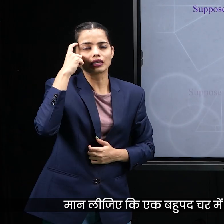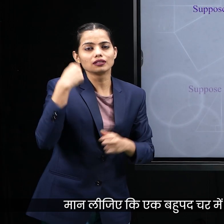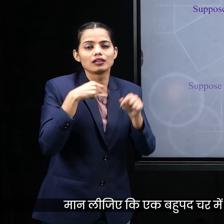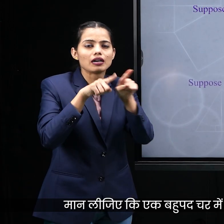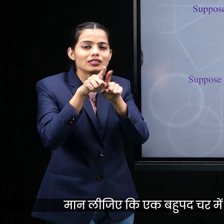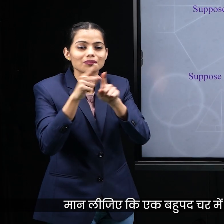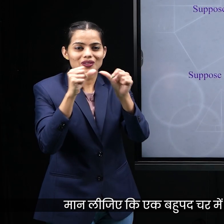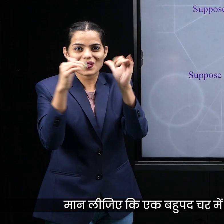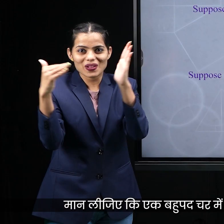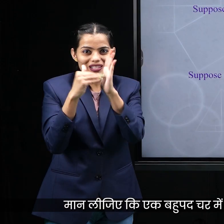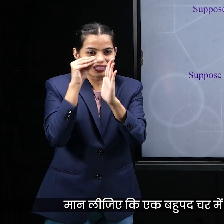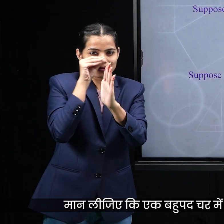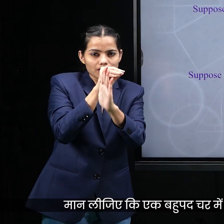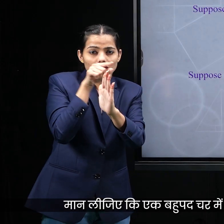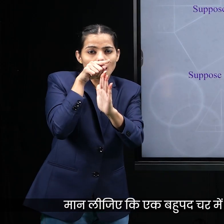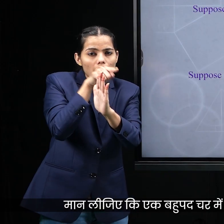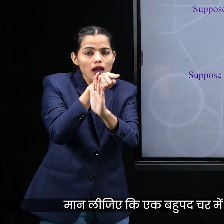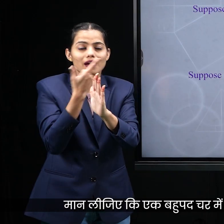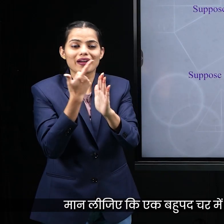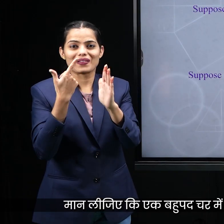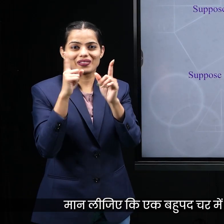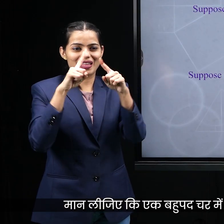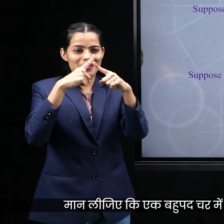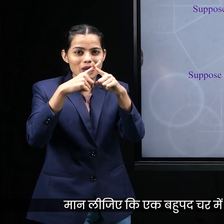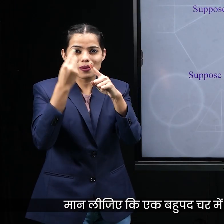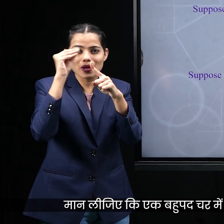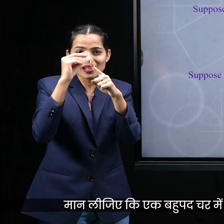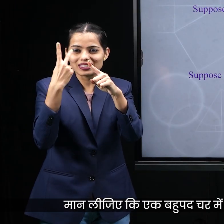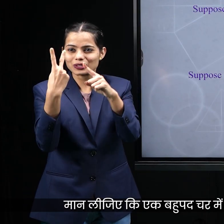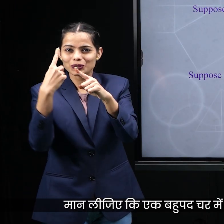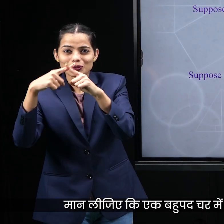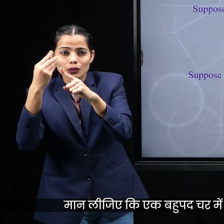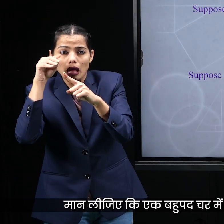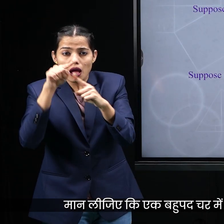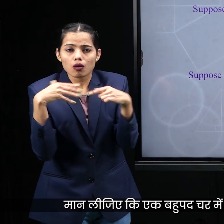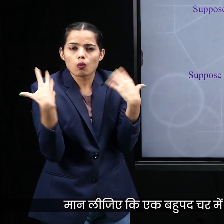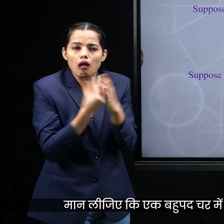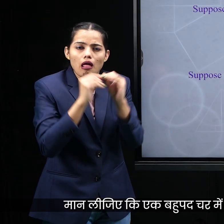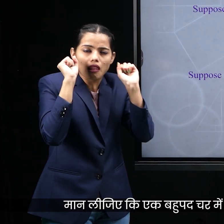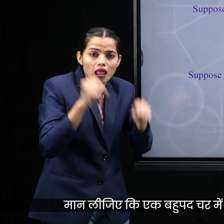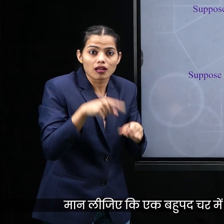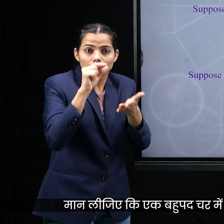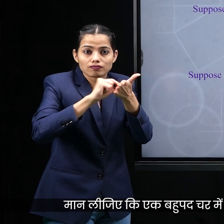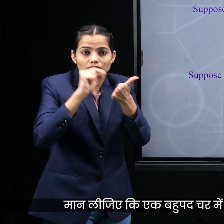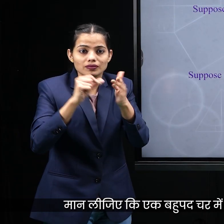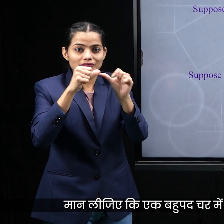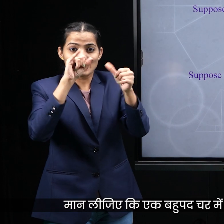मान लीजिए कि एक बहुपद चर में x है। हम इसे